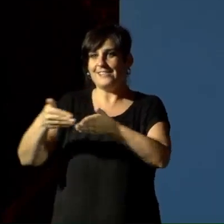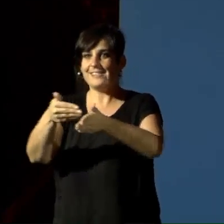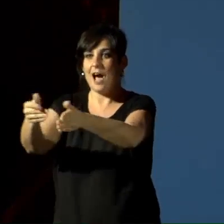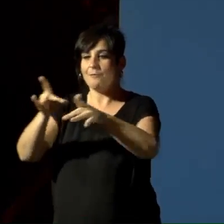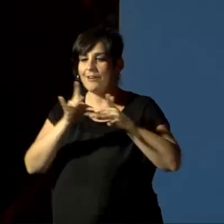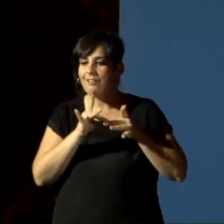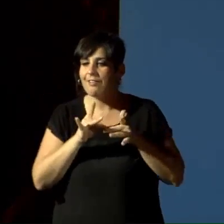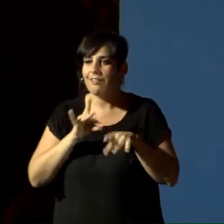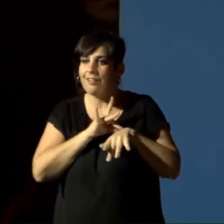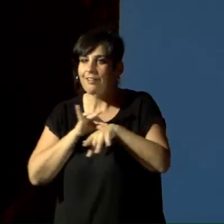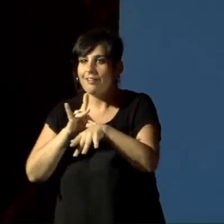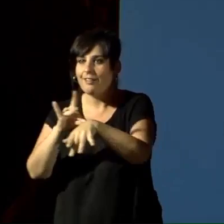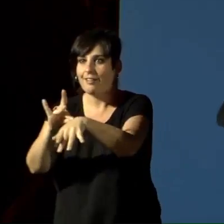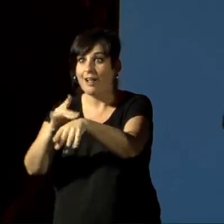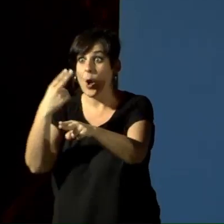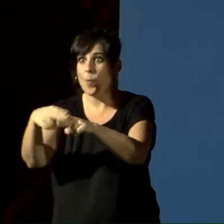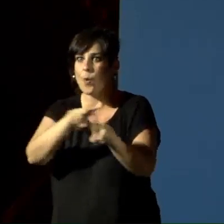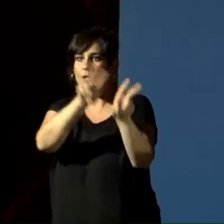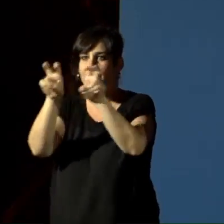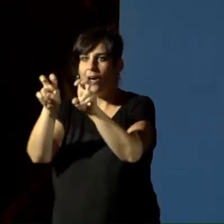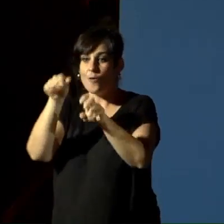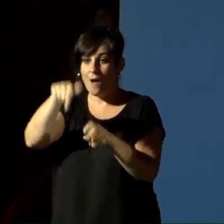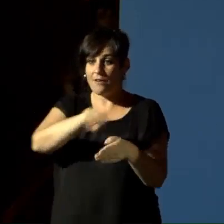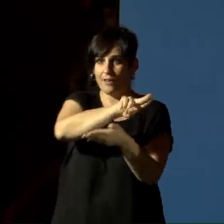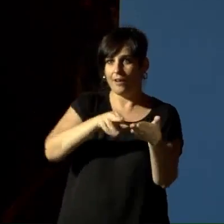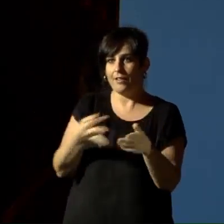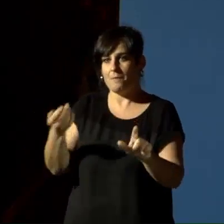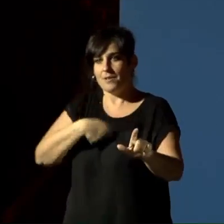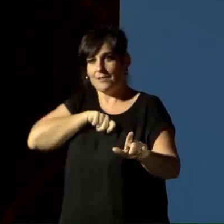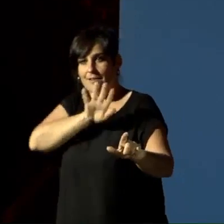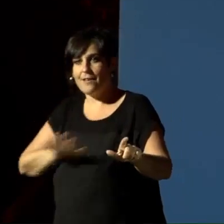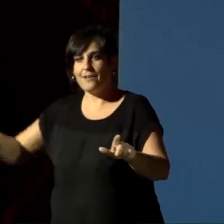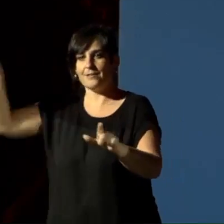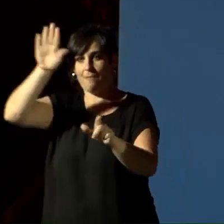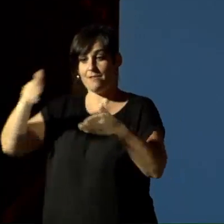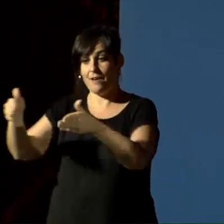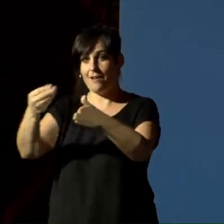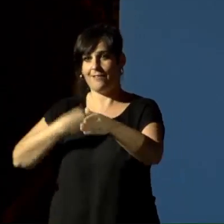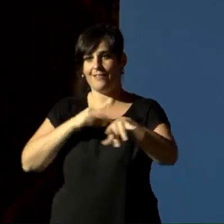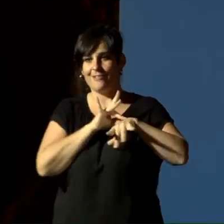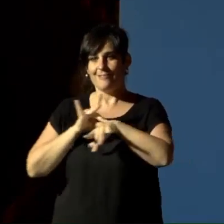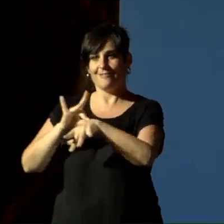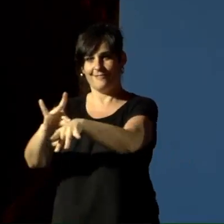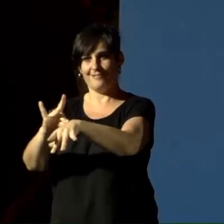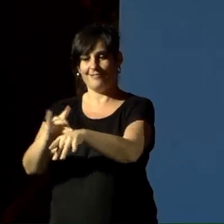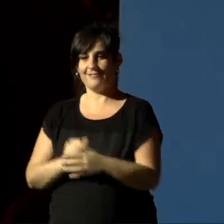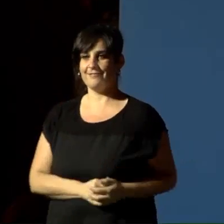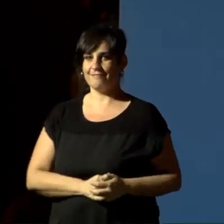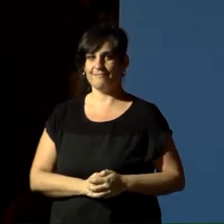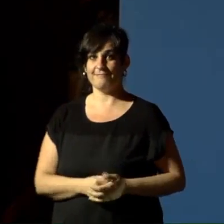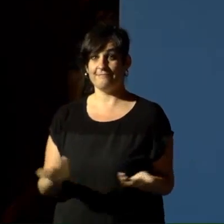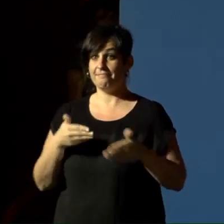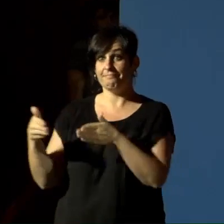nova política, non só en Galicia, tamén en España, tamén nos povos do sur de Europa. O